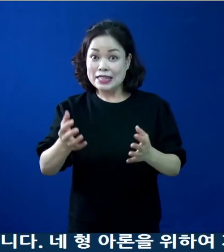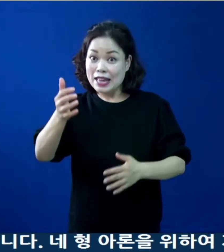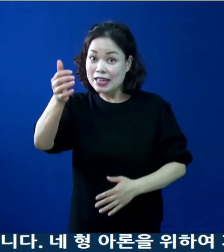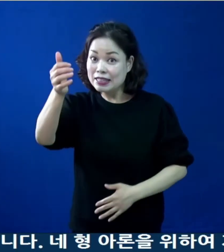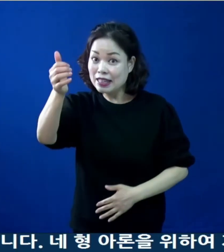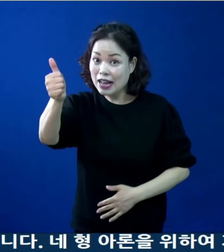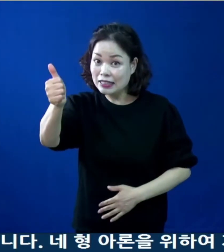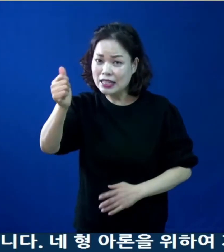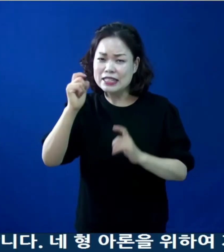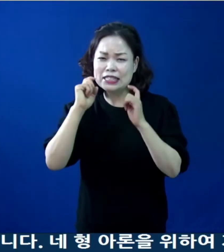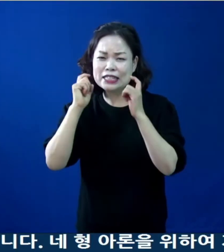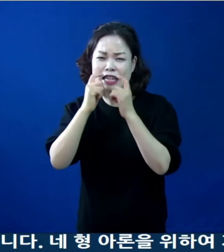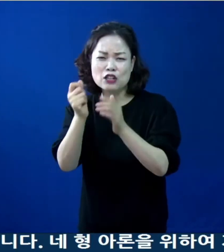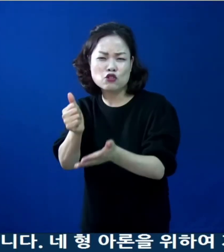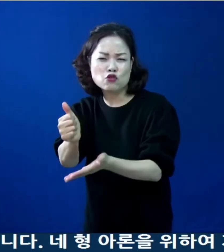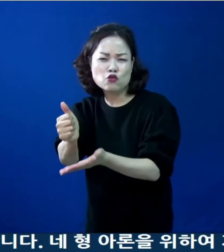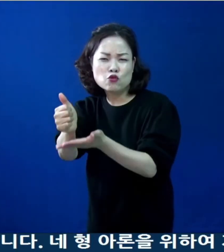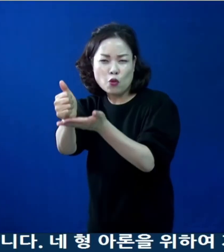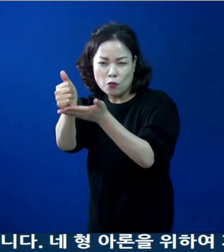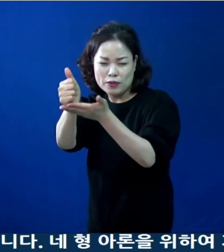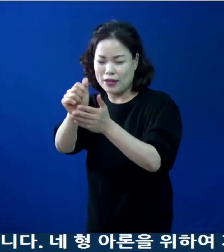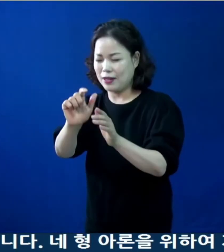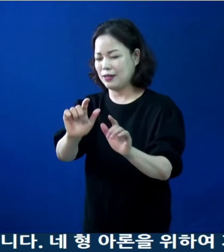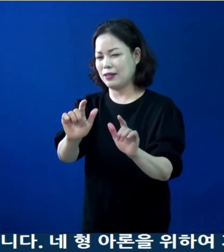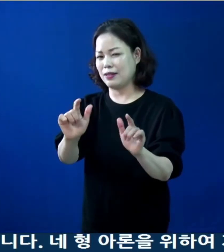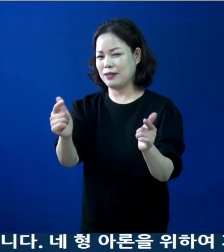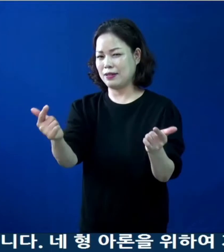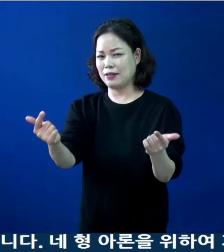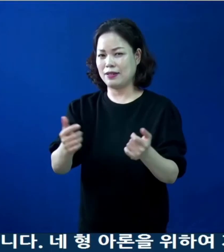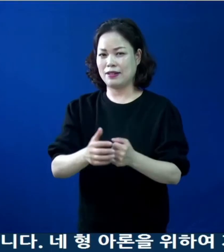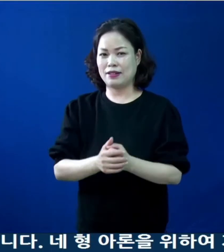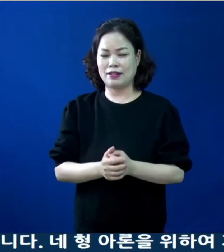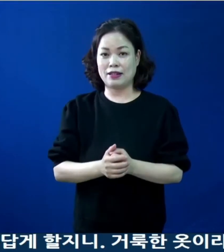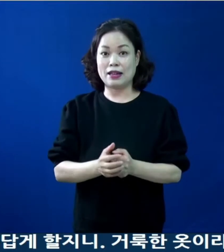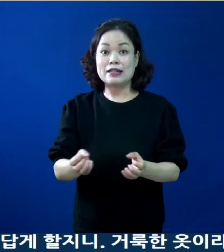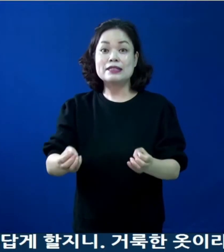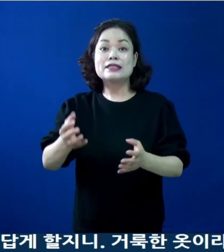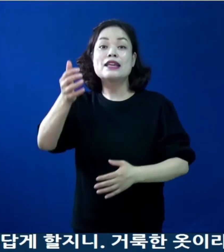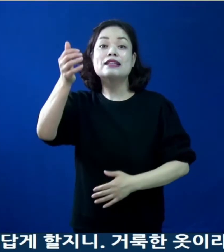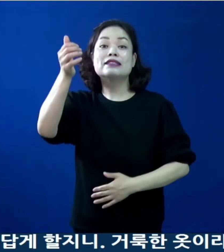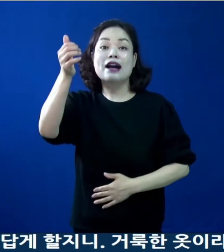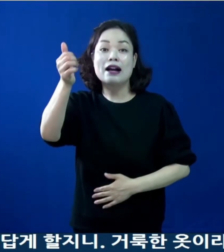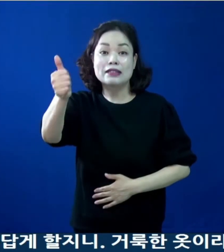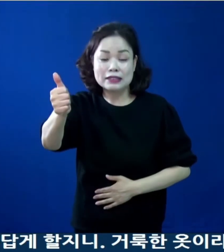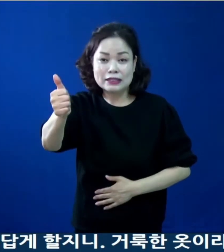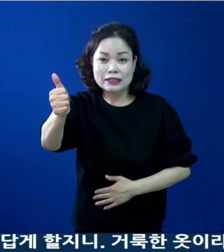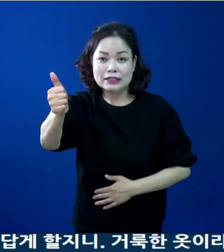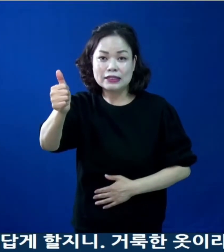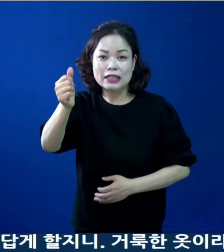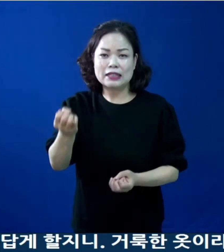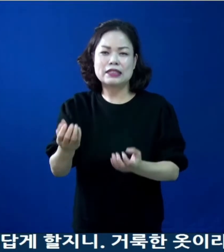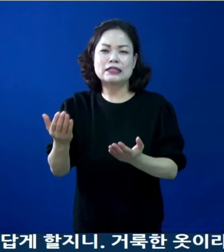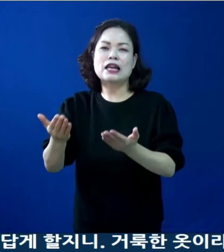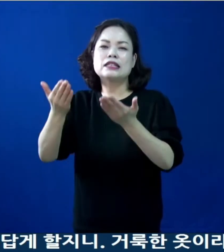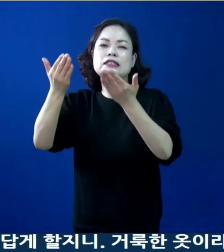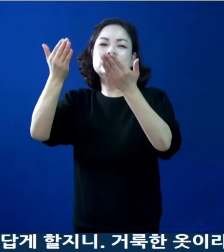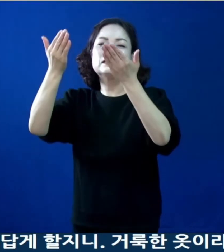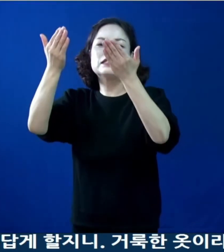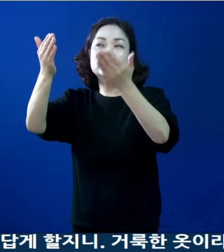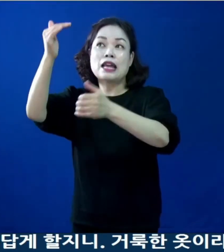제사장이라는 개인을 높이기 위한 것이 아니라 제사장이 제사를 드릴 대상이